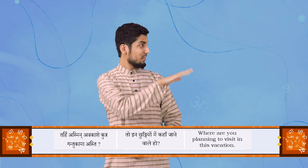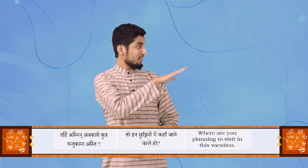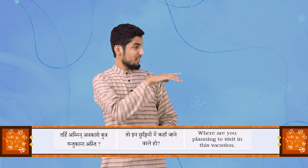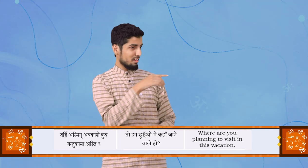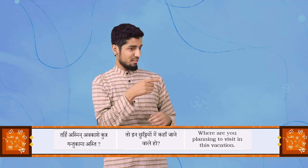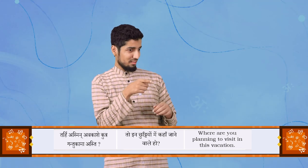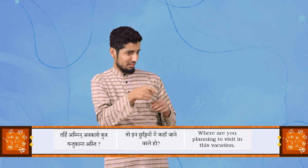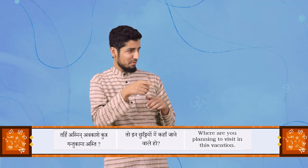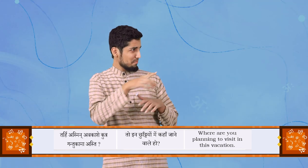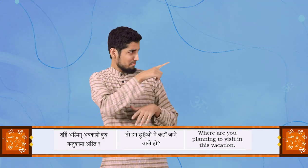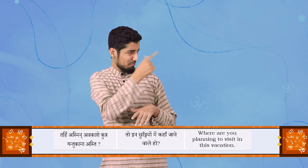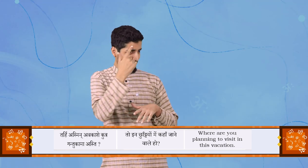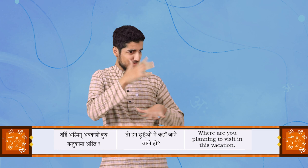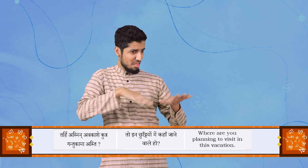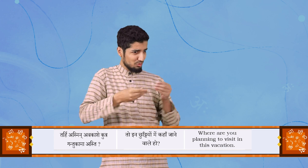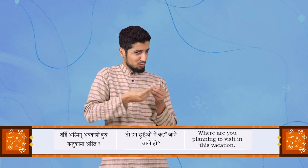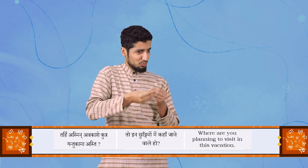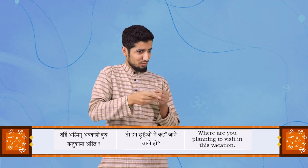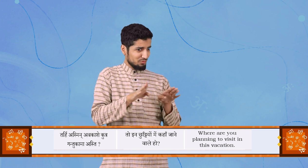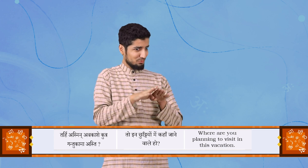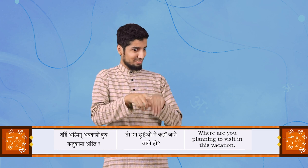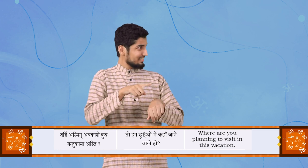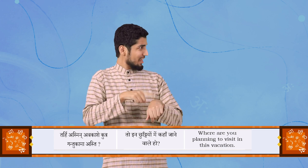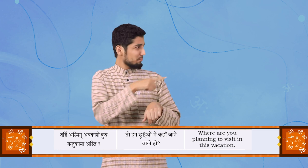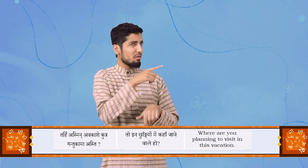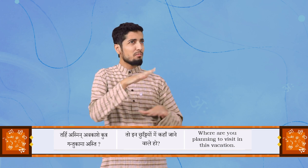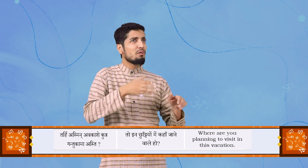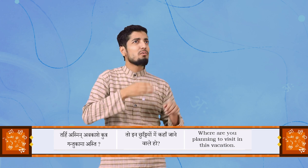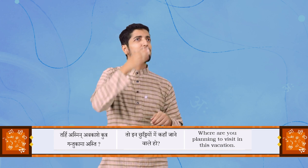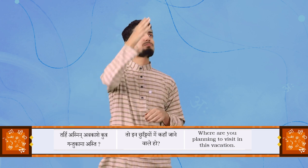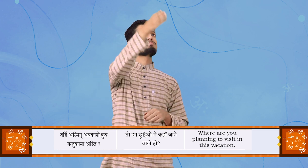इस तरह की अस्मिता व कहां से उत्तराखंड तू कहां मारुति